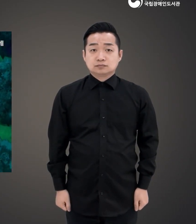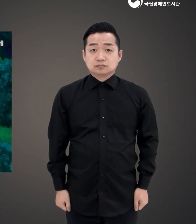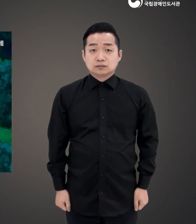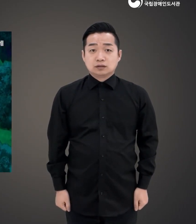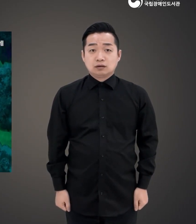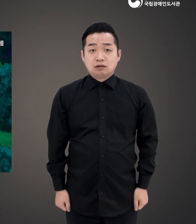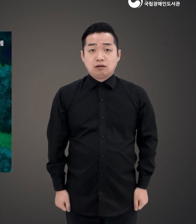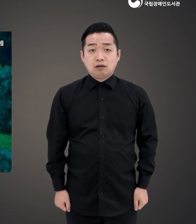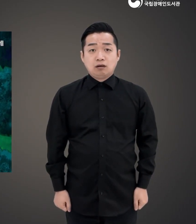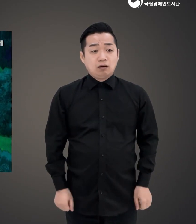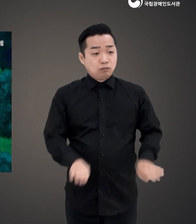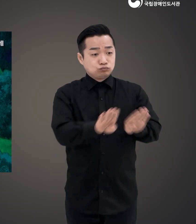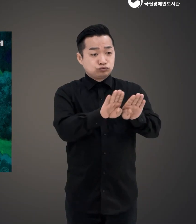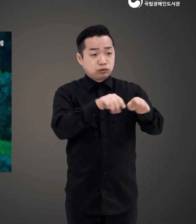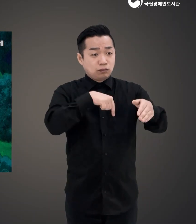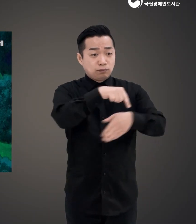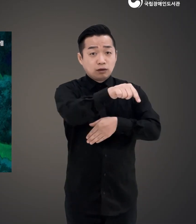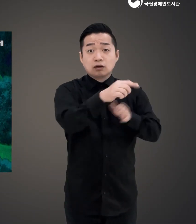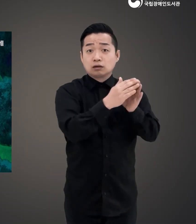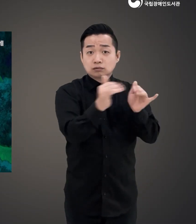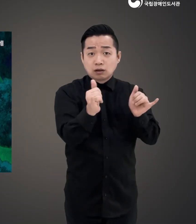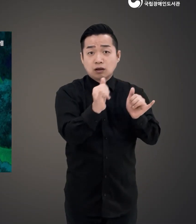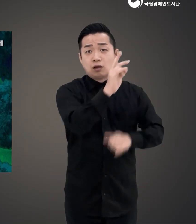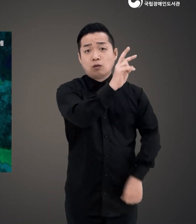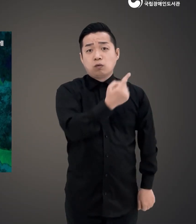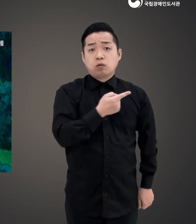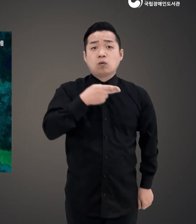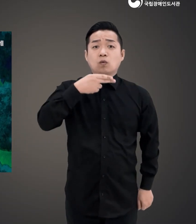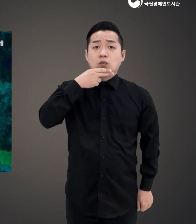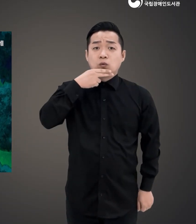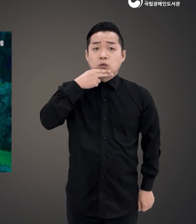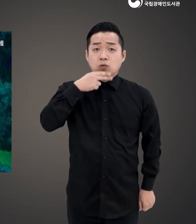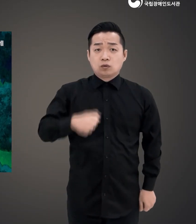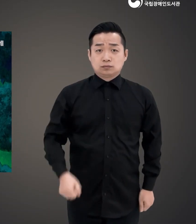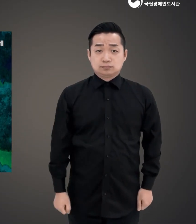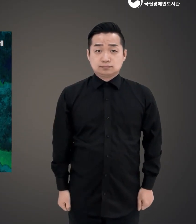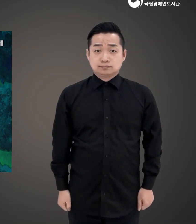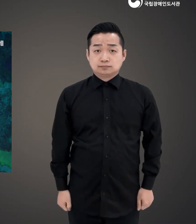문 밖으로 나간 사람들이 돌아오지 않고 있다.